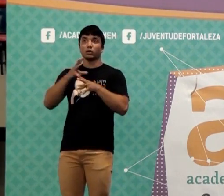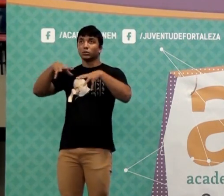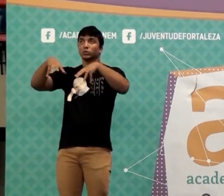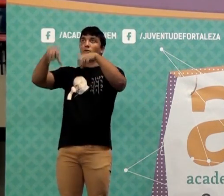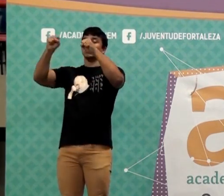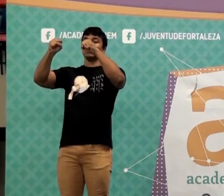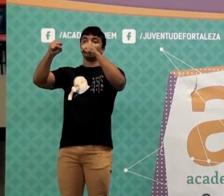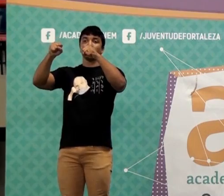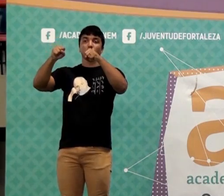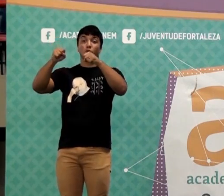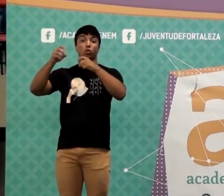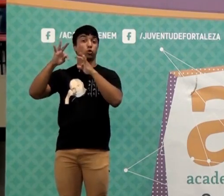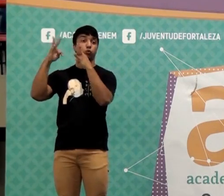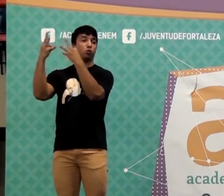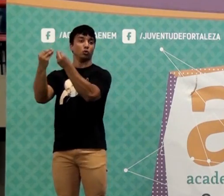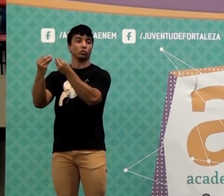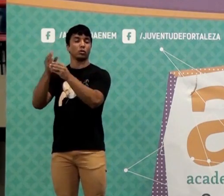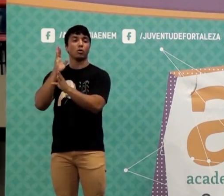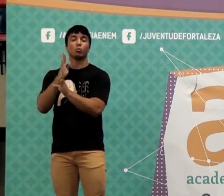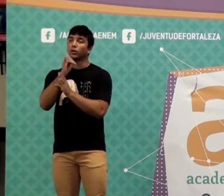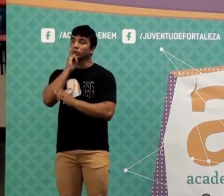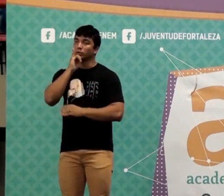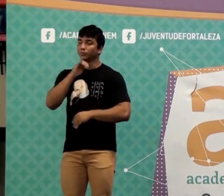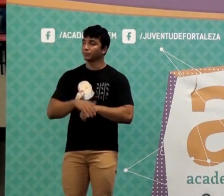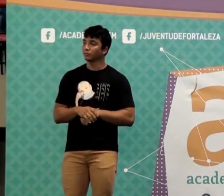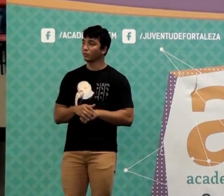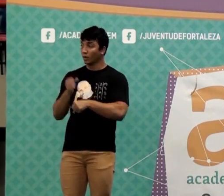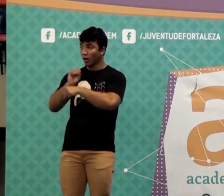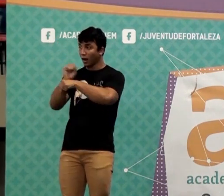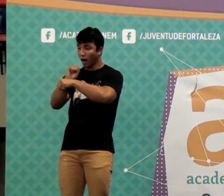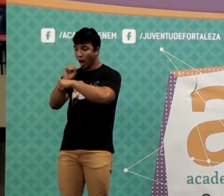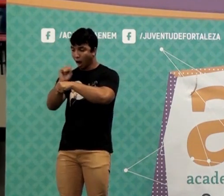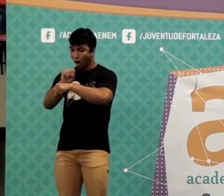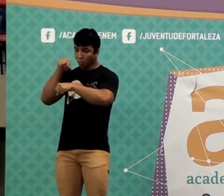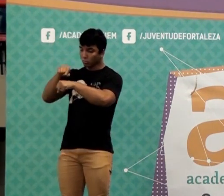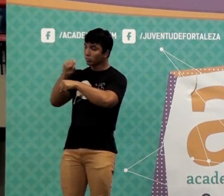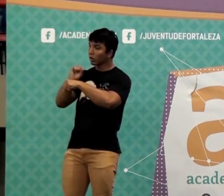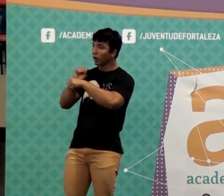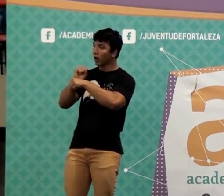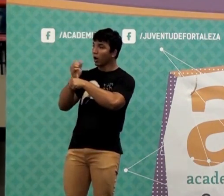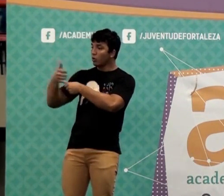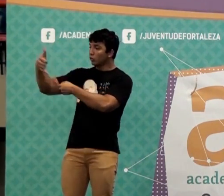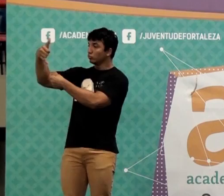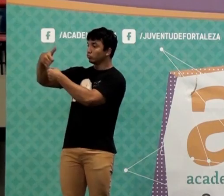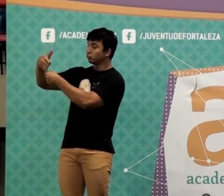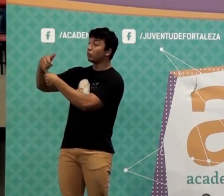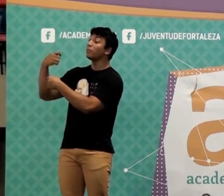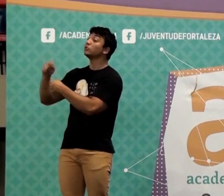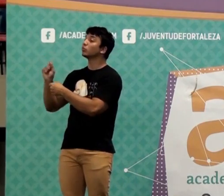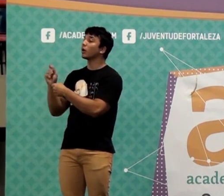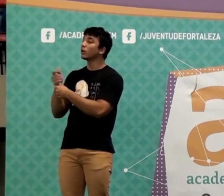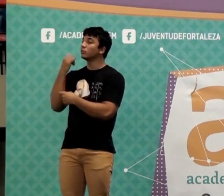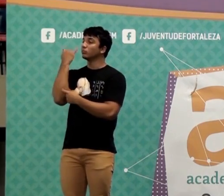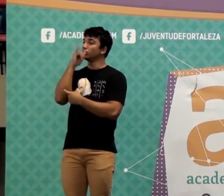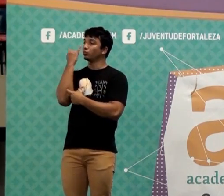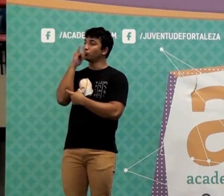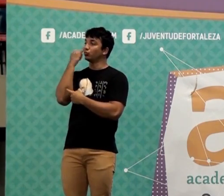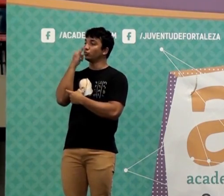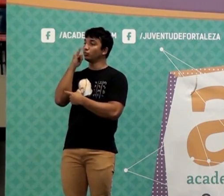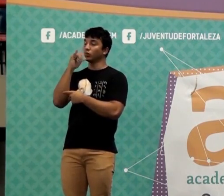voltar no tempo de tudo, cara. Porque vamos supor, os carros. Para o posto de gasolina abastecer, precisa da energia para